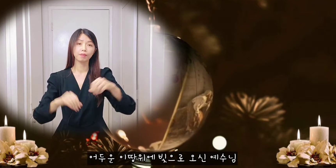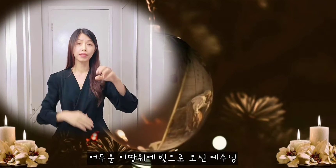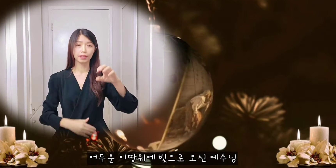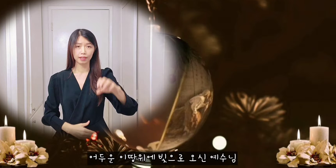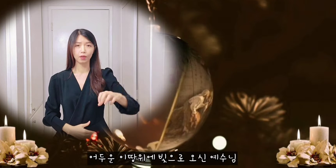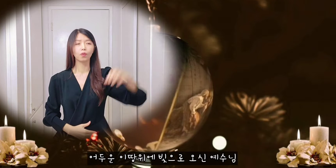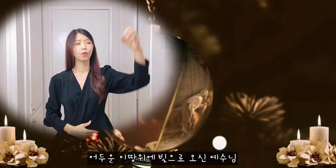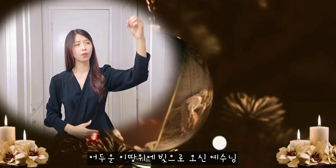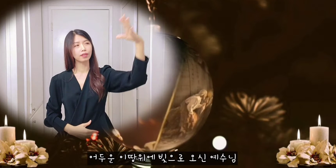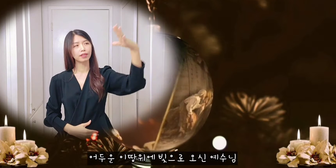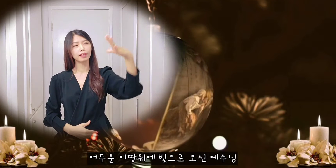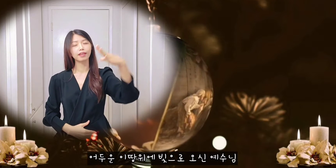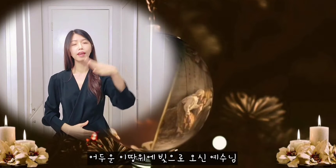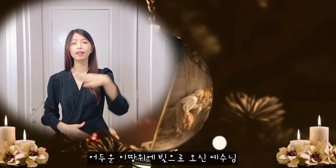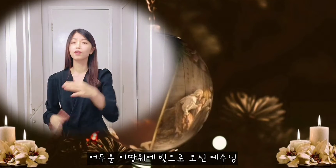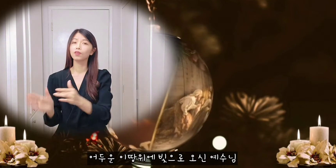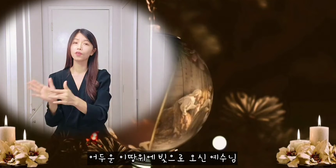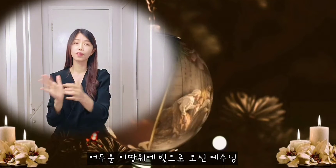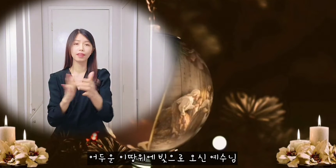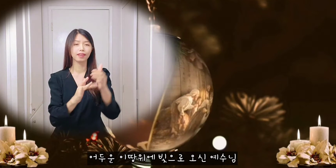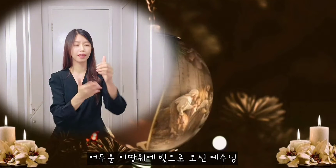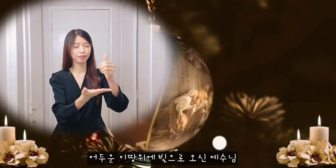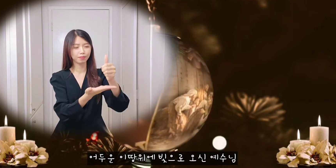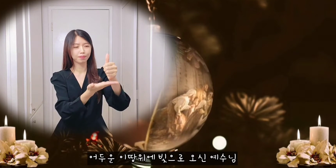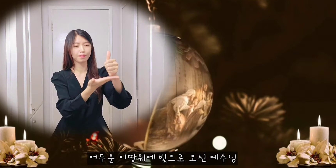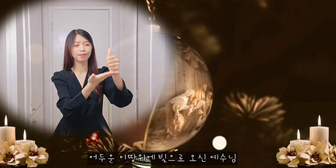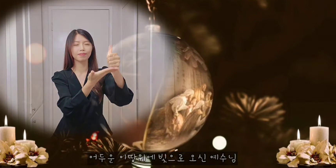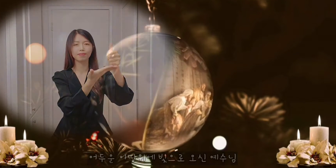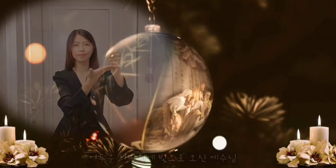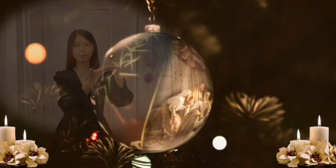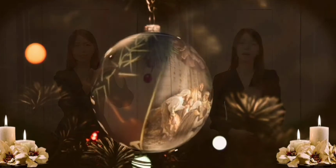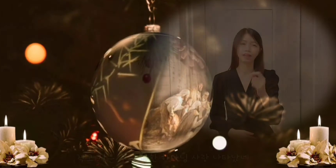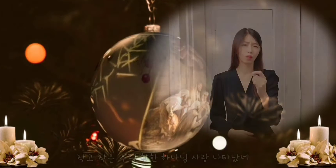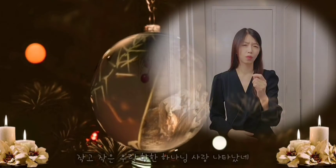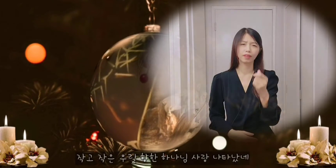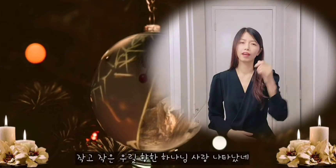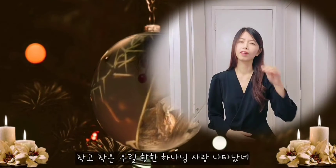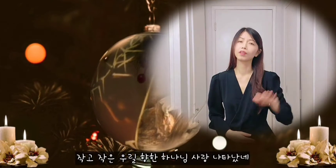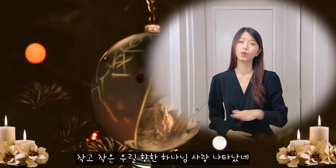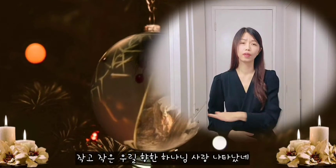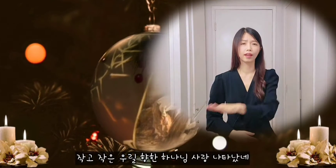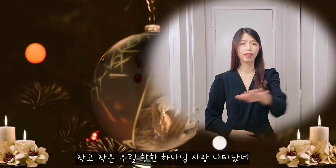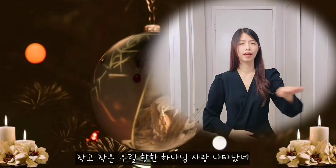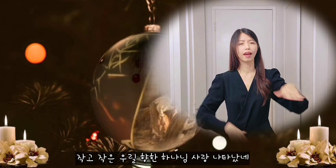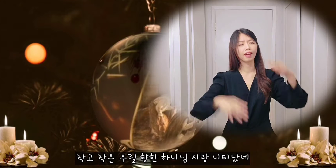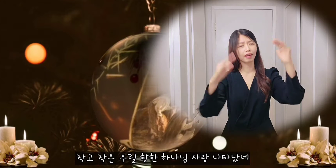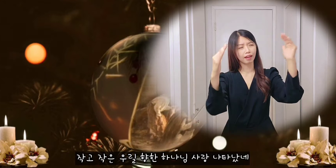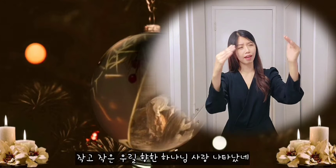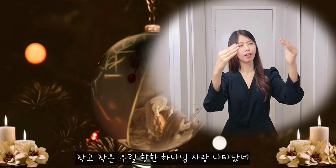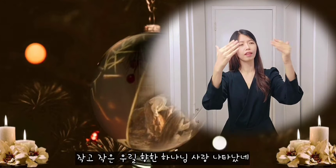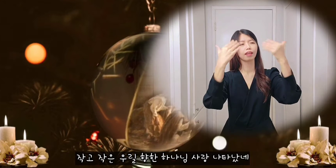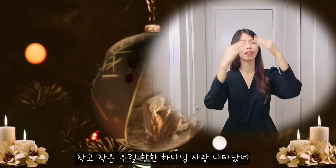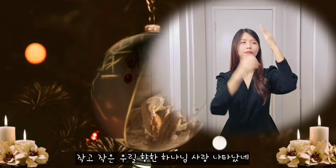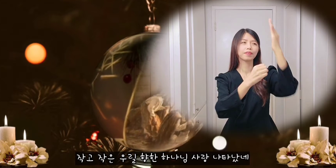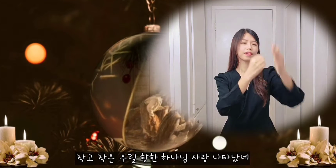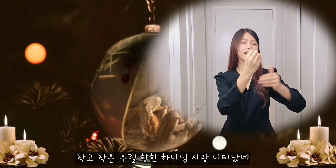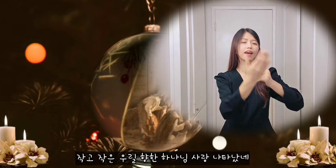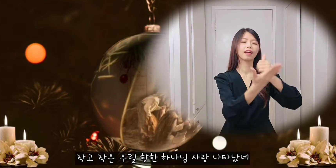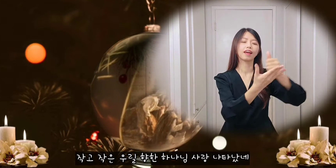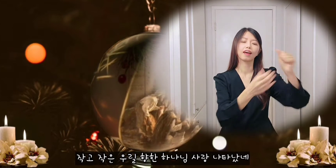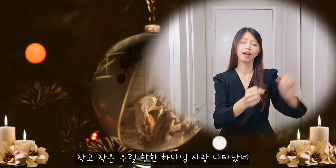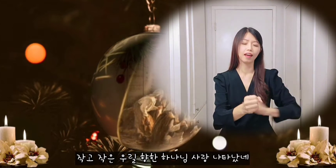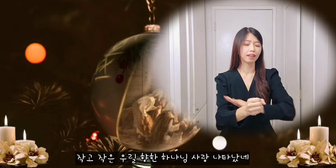위에 빛으로 오신 예수님, 작고 작은 우릴 향한